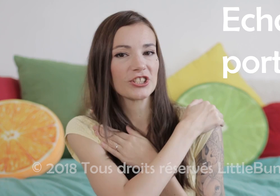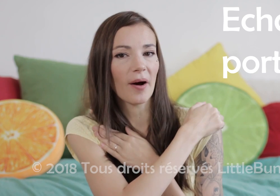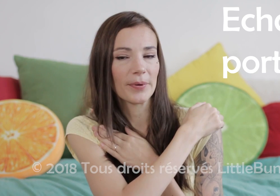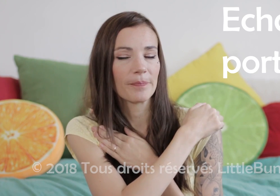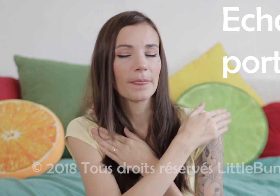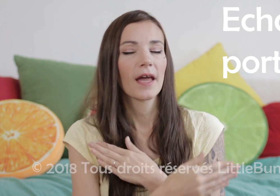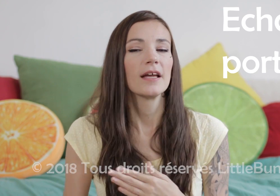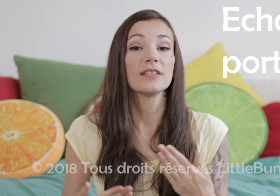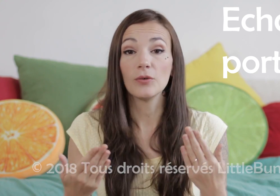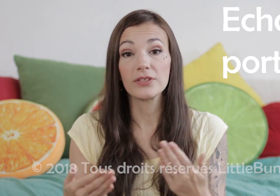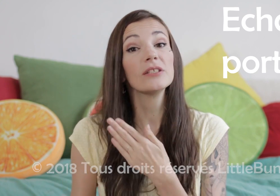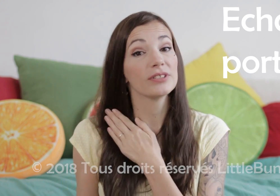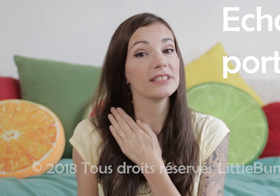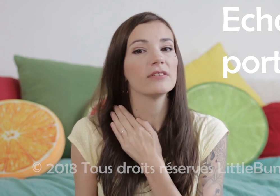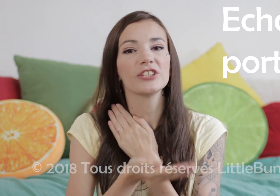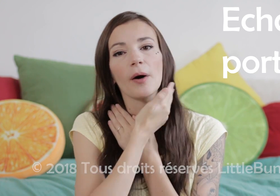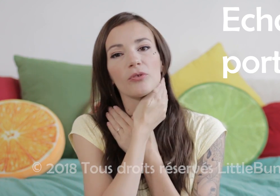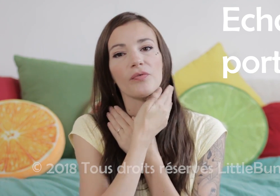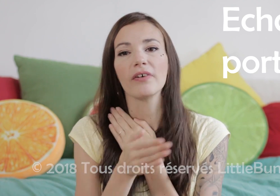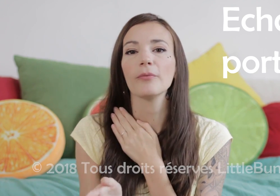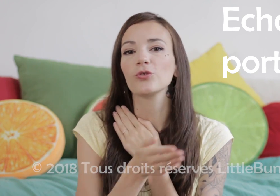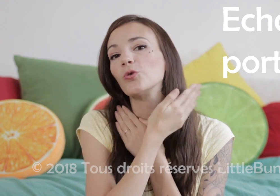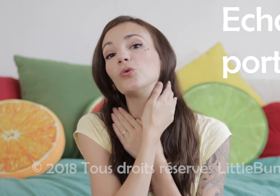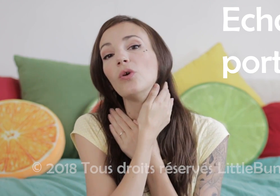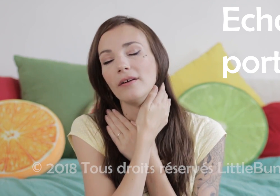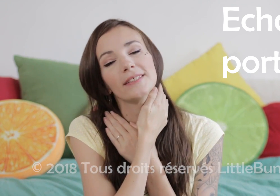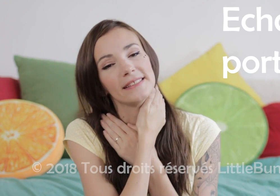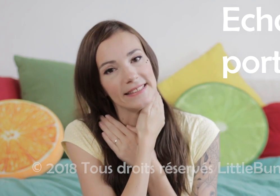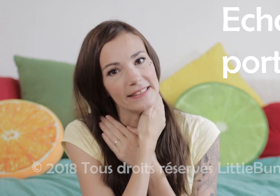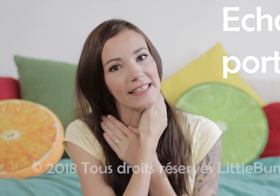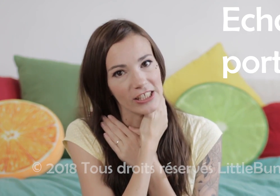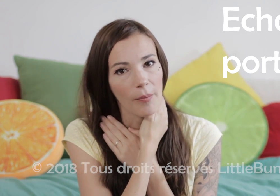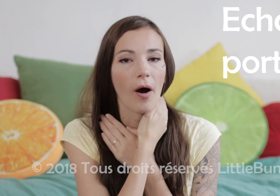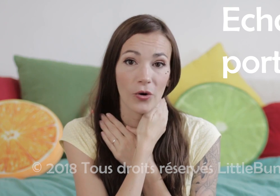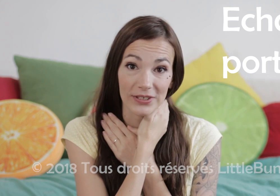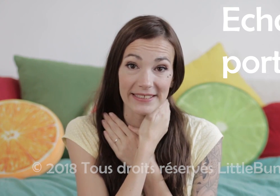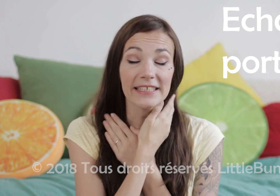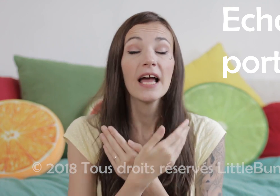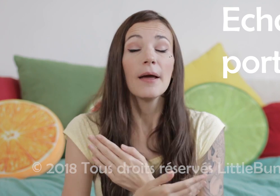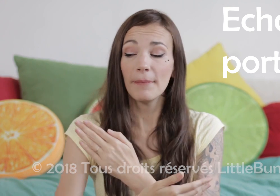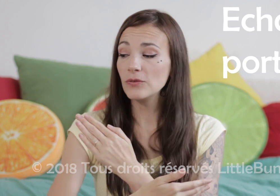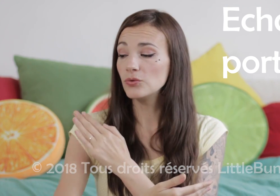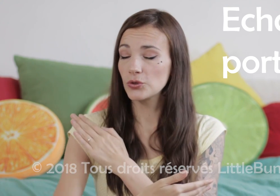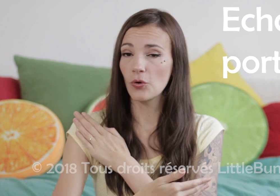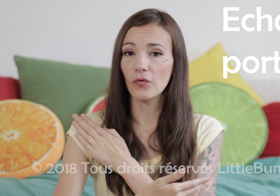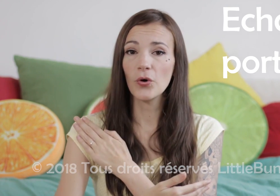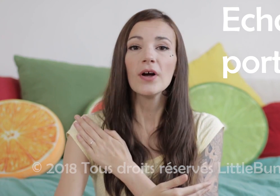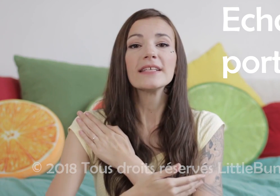l'écharpe. C'est aussi le signe écharpe si on le fait vraiment sur le cou, hein, ça c'est le signe écharpe en langue des signes. Mais nous, ce qu'on veut, c'est